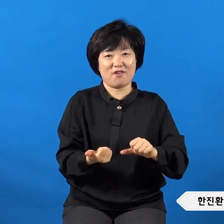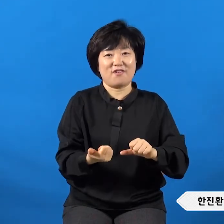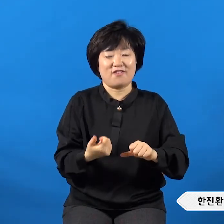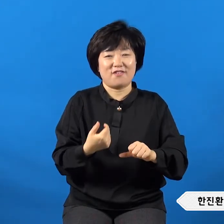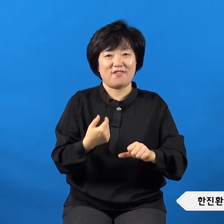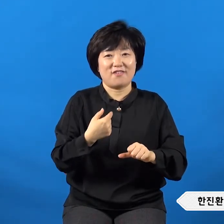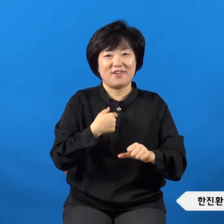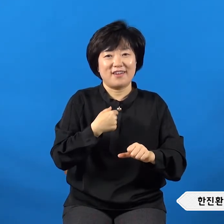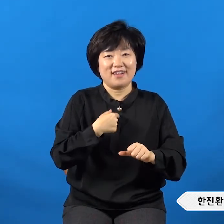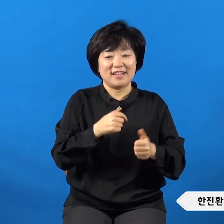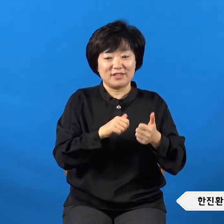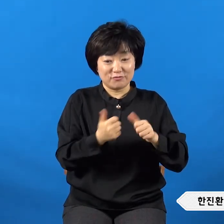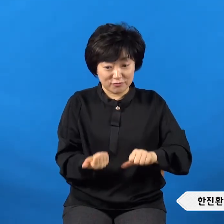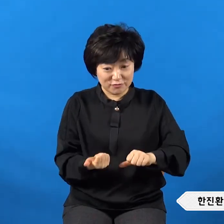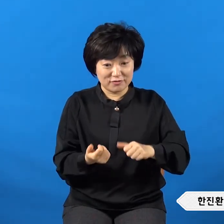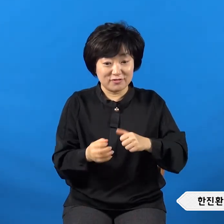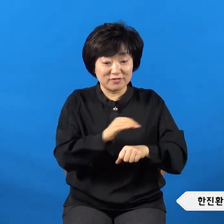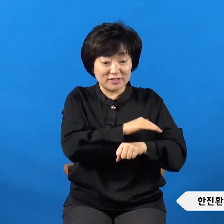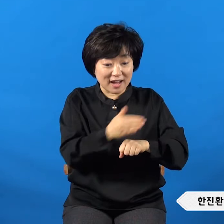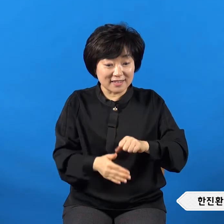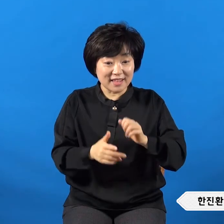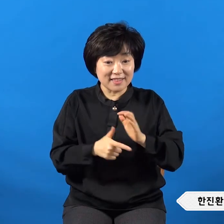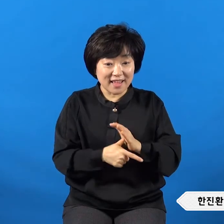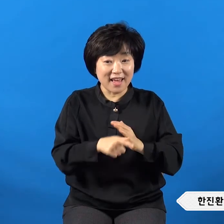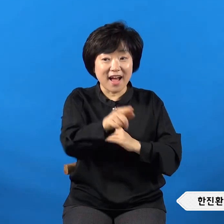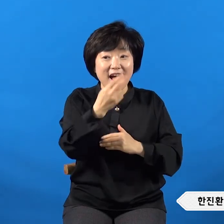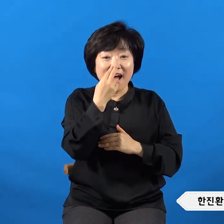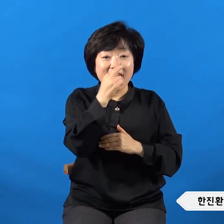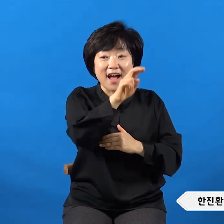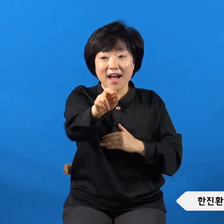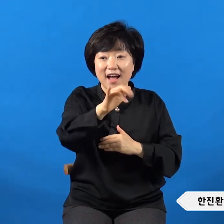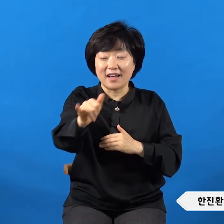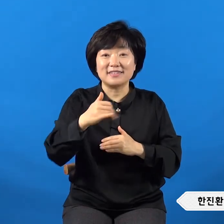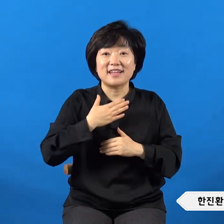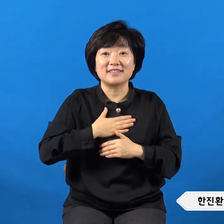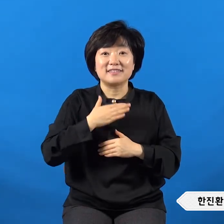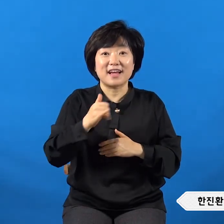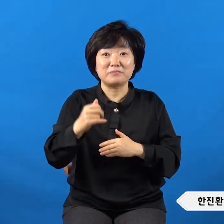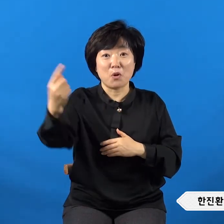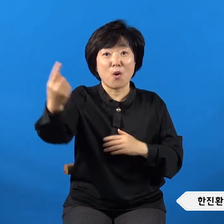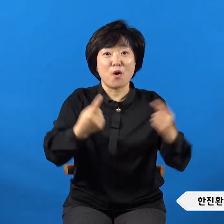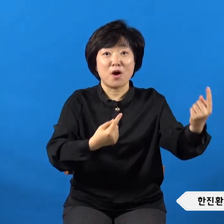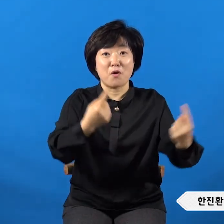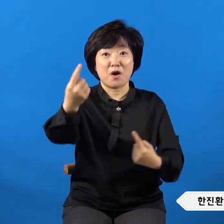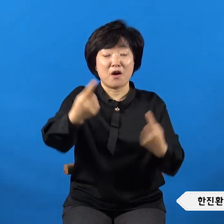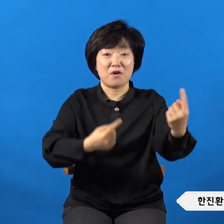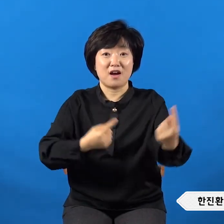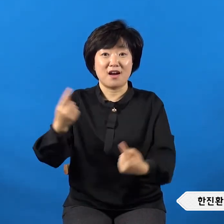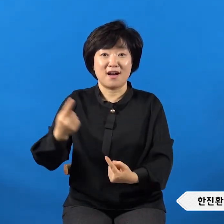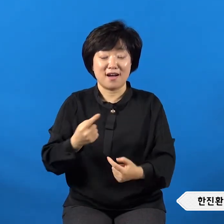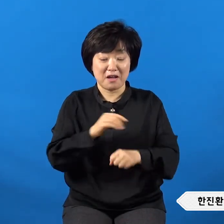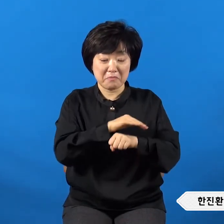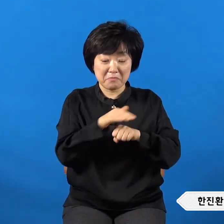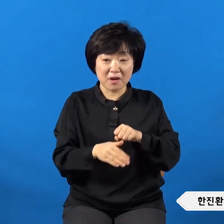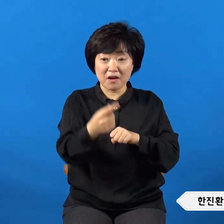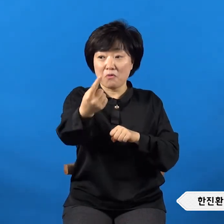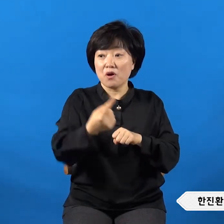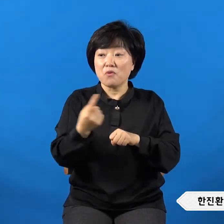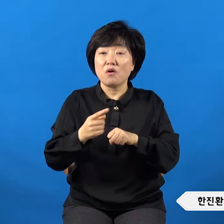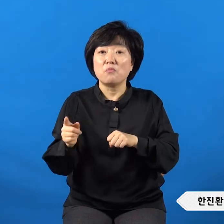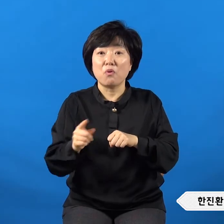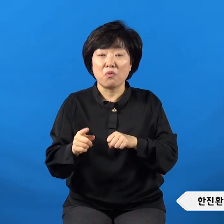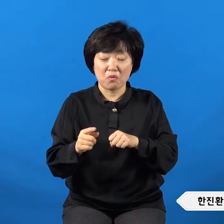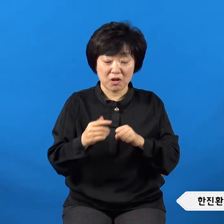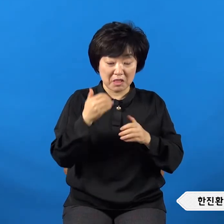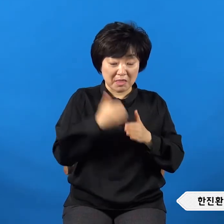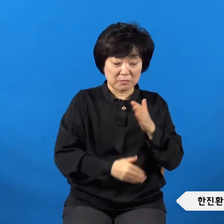닥치겠지요. 그러면 지인들이 문상을 오겠지요. 문상을 오지만은 문상이라는 게 뭡니까? 유족들하고